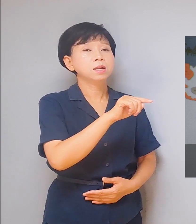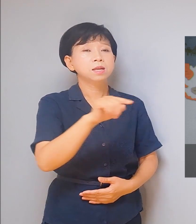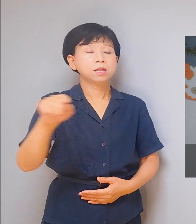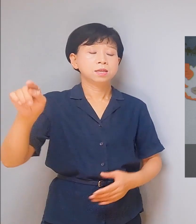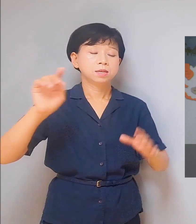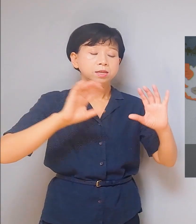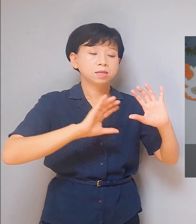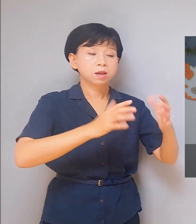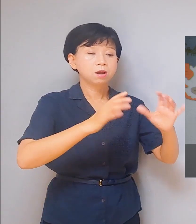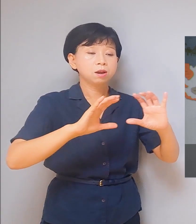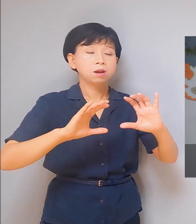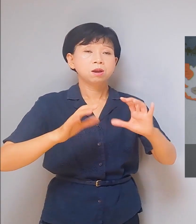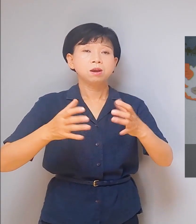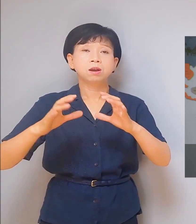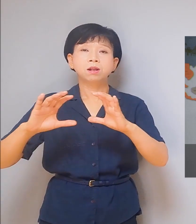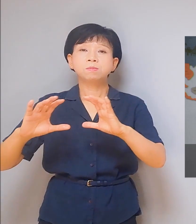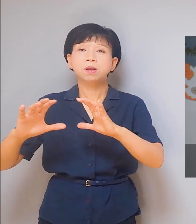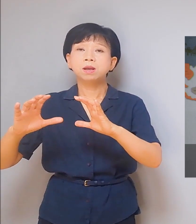되말지어다.